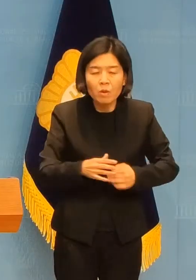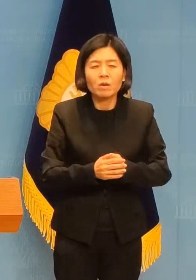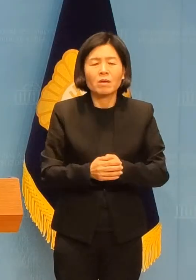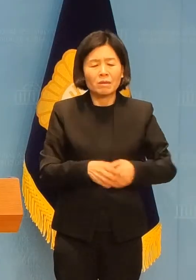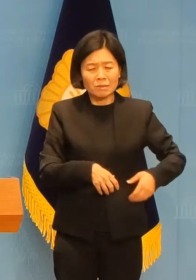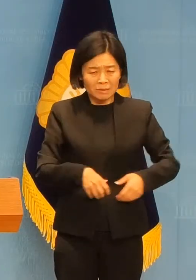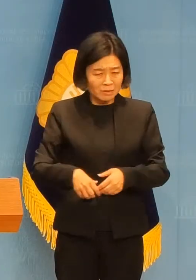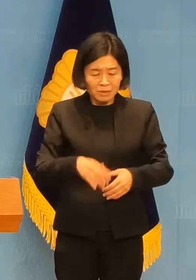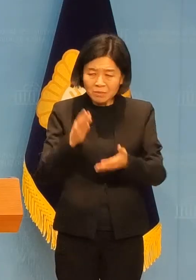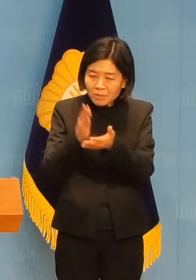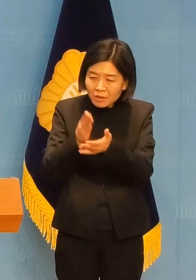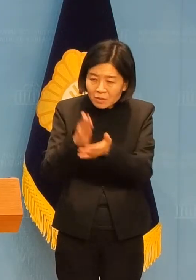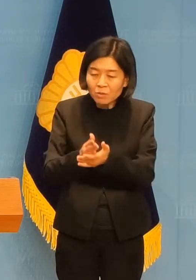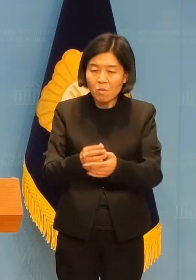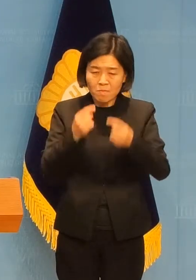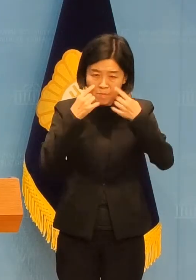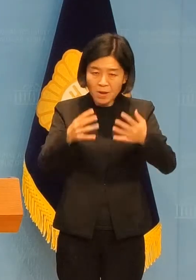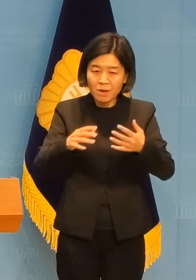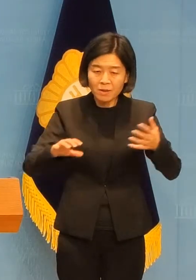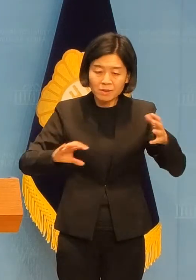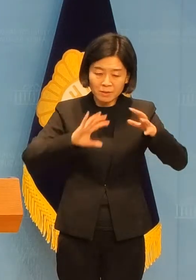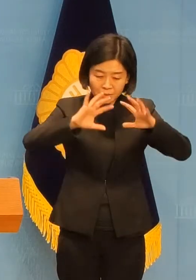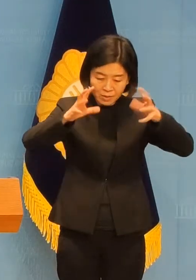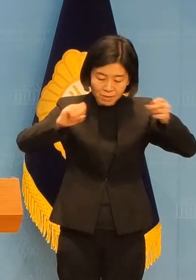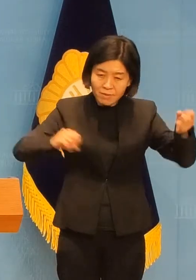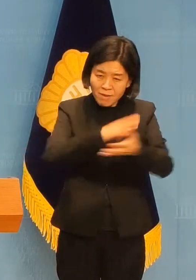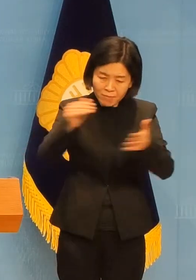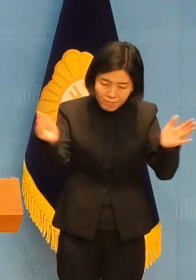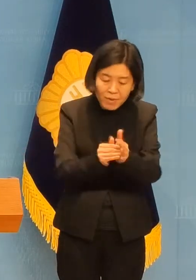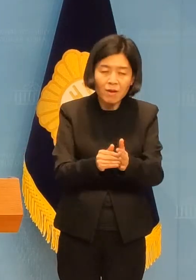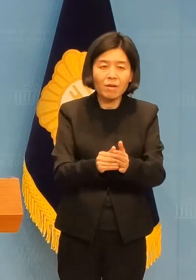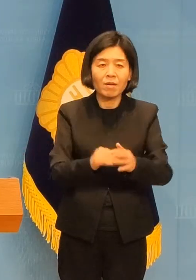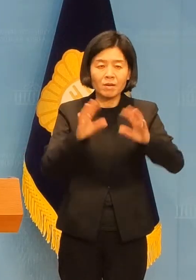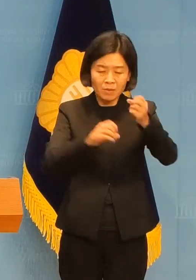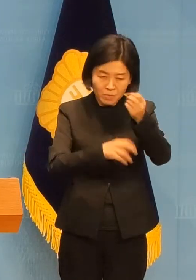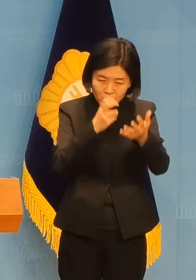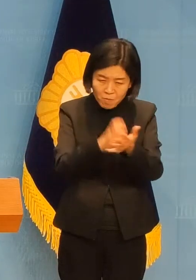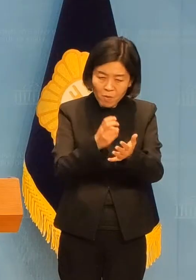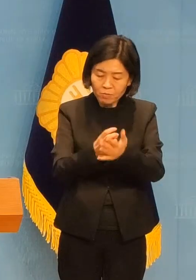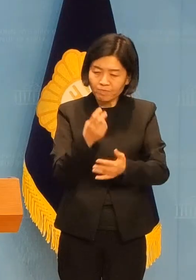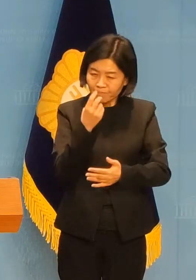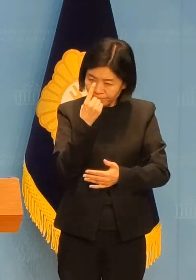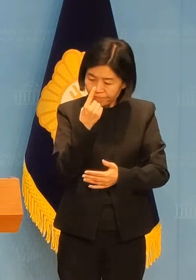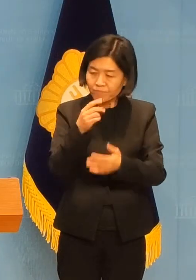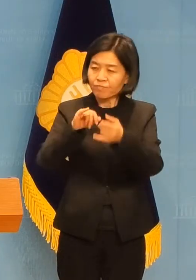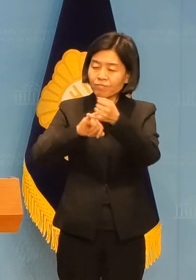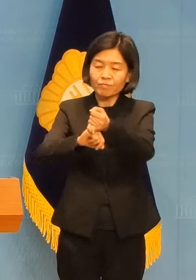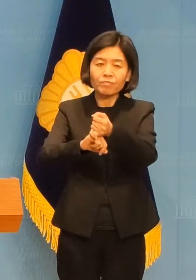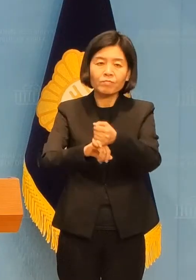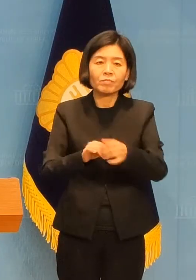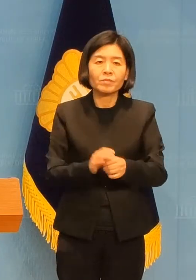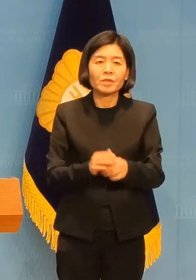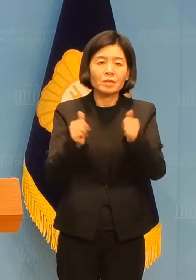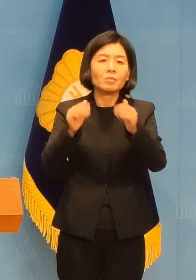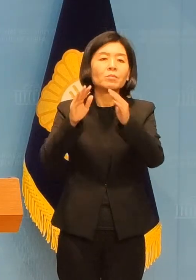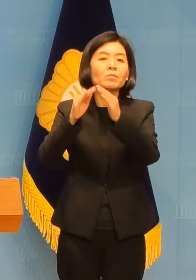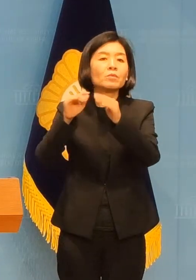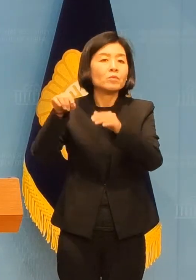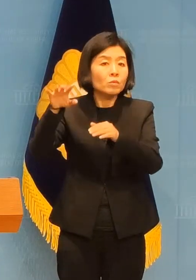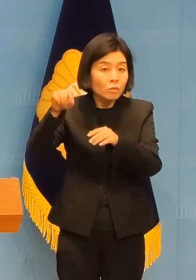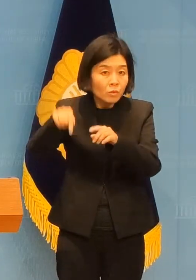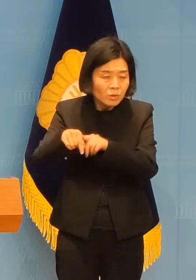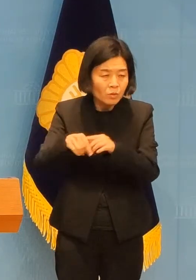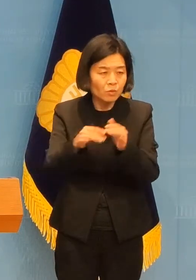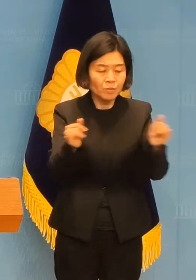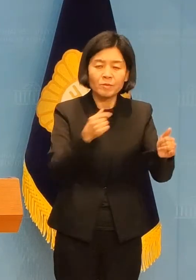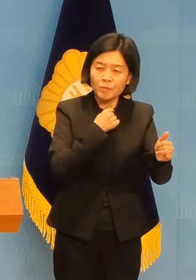신속하고 철저한 내란 종식과 헌법 수호입니다. 사법부 역시 국민과 시대적 요구를 엄중하게